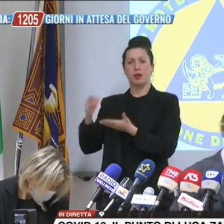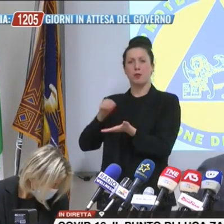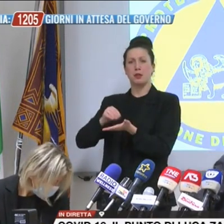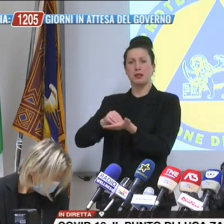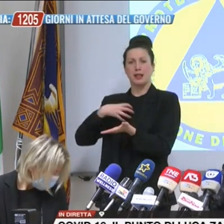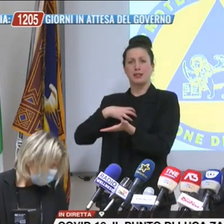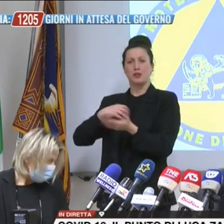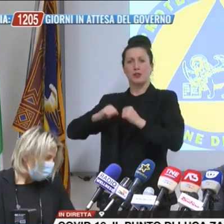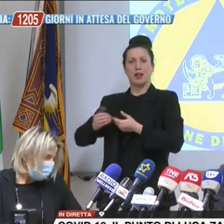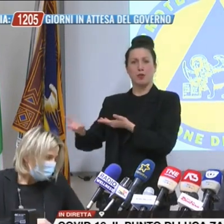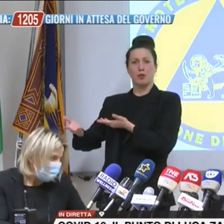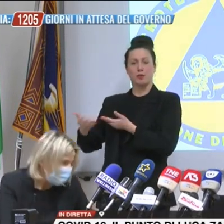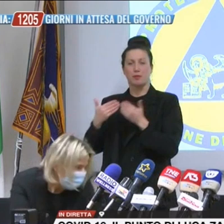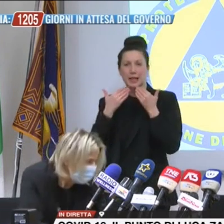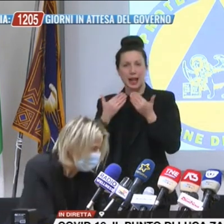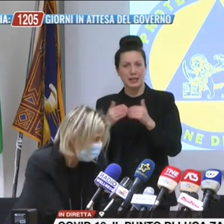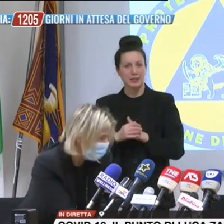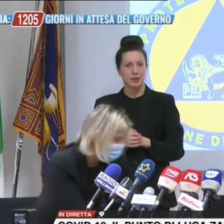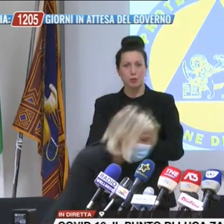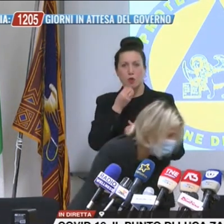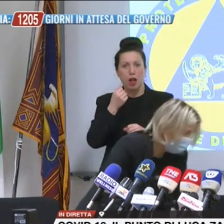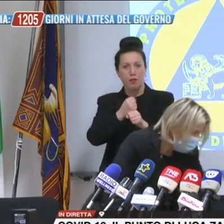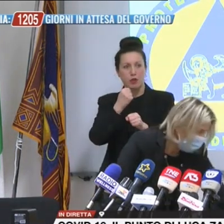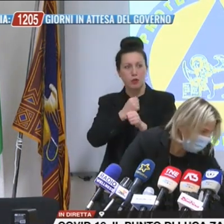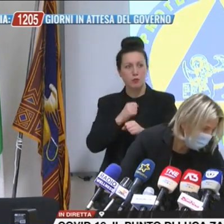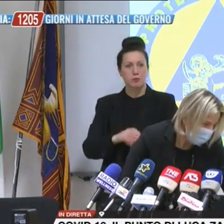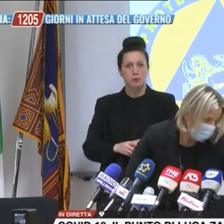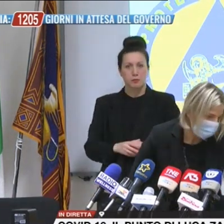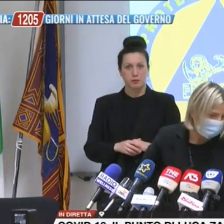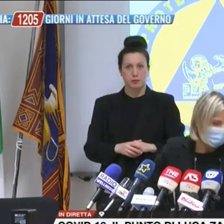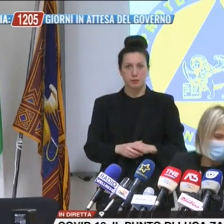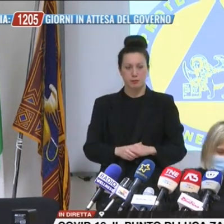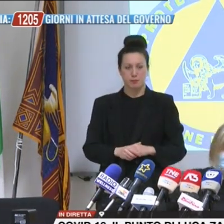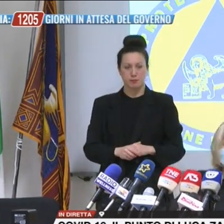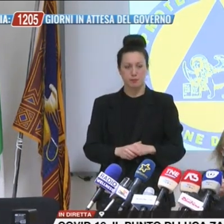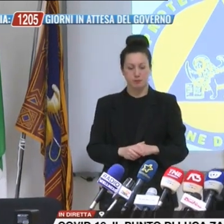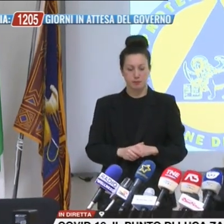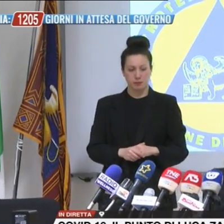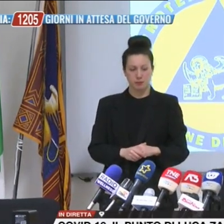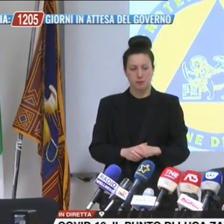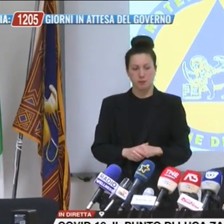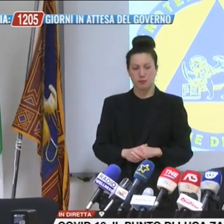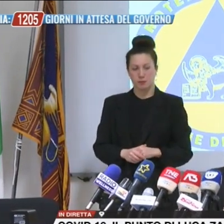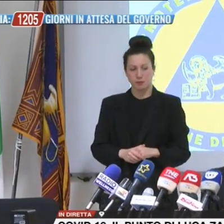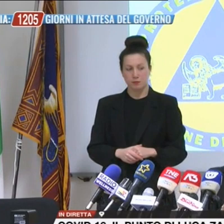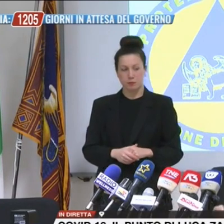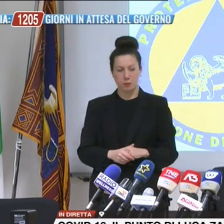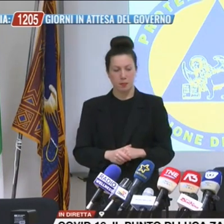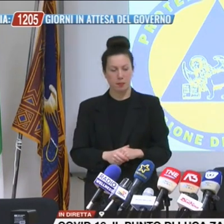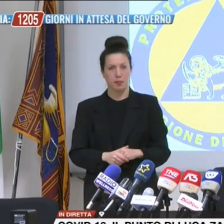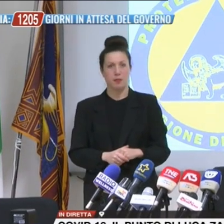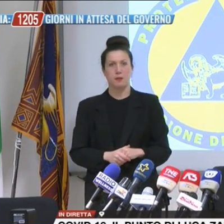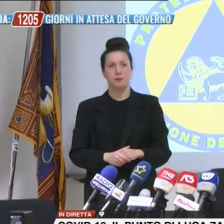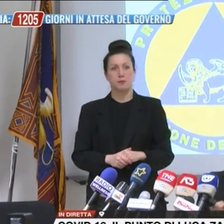vero. Grazie. Arrivederci. Buon lavoro. Allora, si era prenotata prima la Marchiori già da tempo,